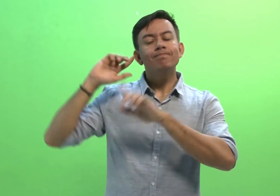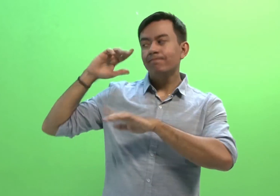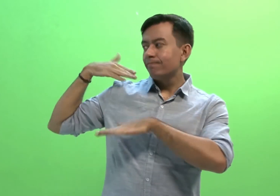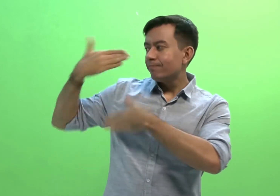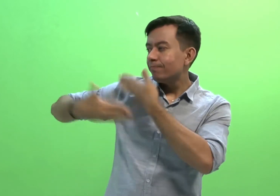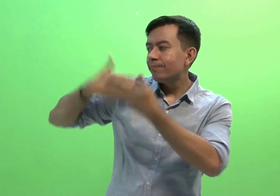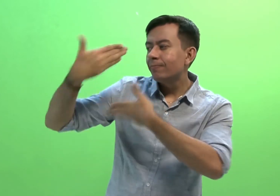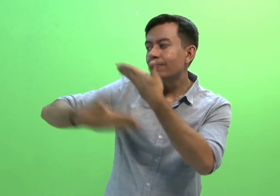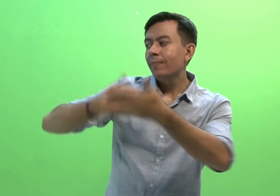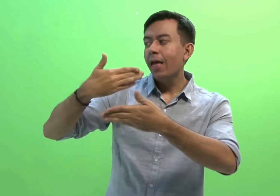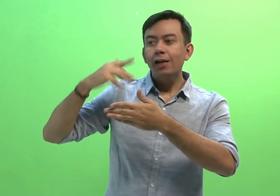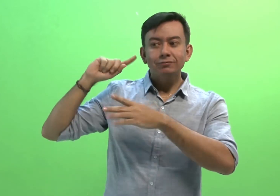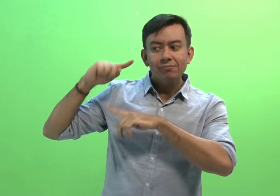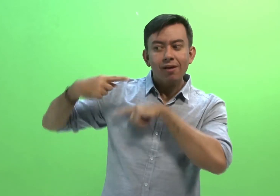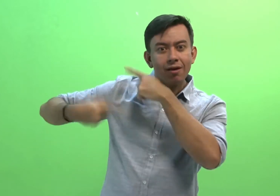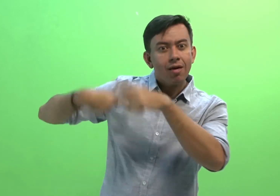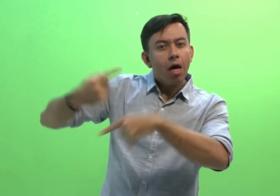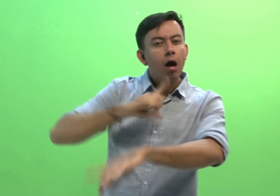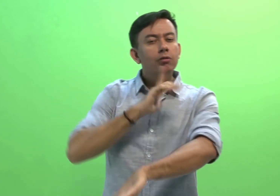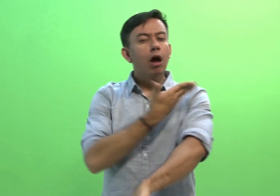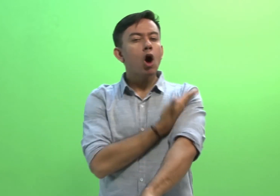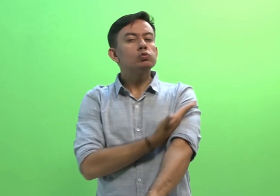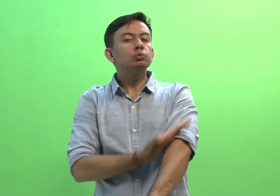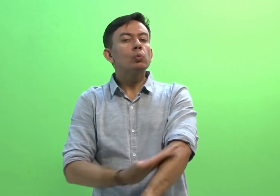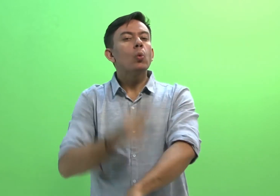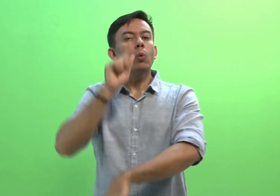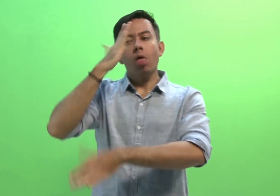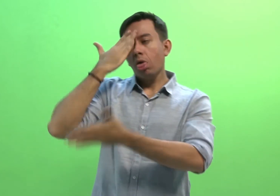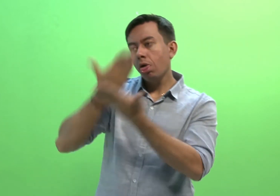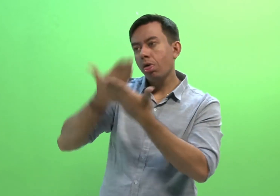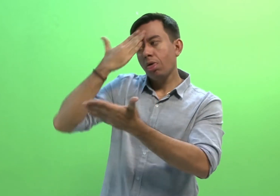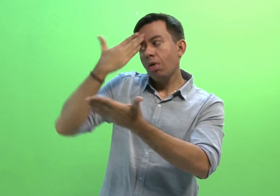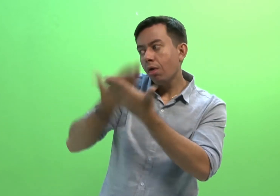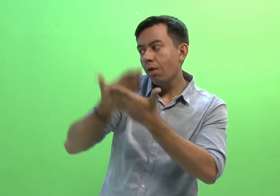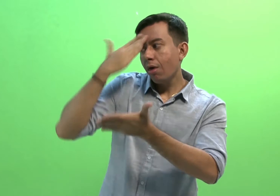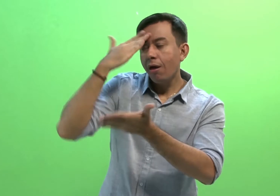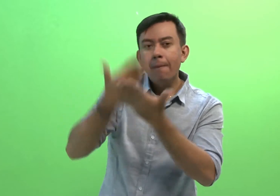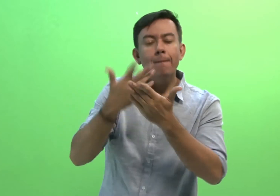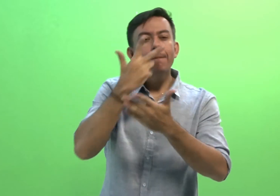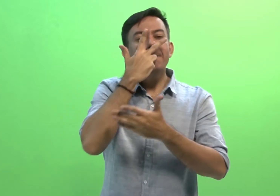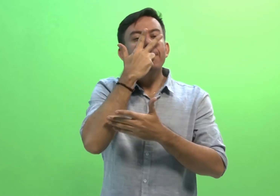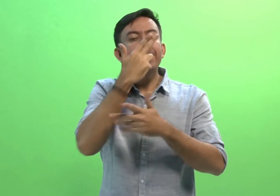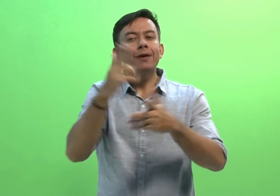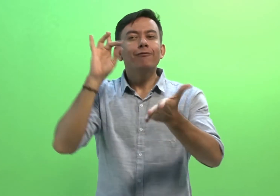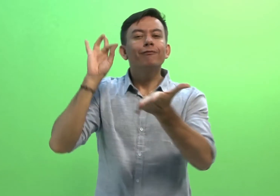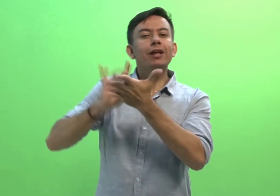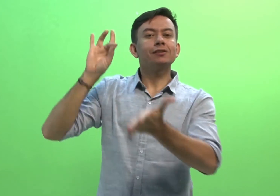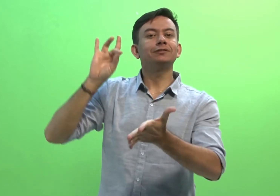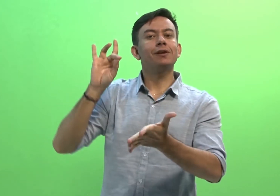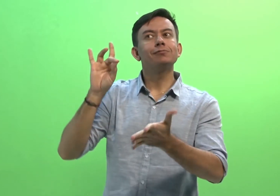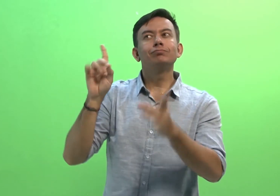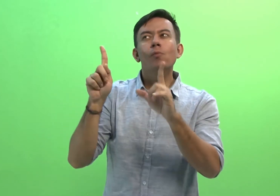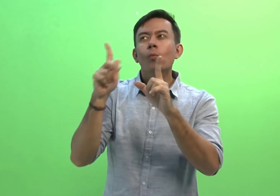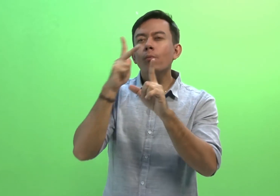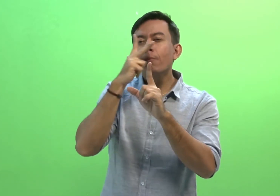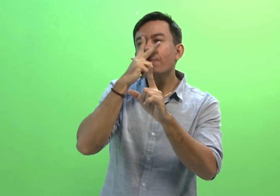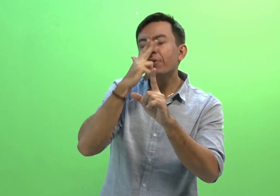algo que tradicionalmente é um costume, uma crença que acaba assumindo um caráter de